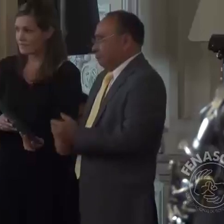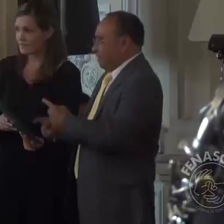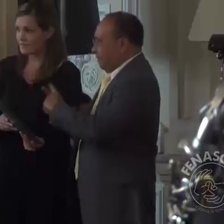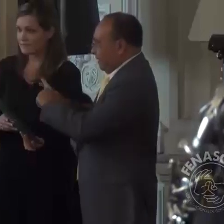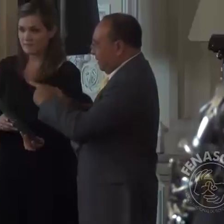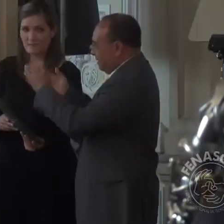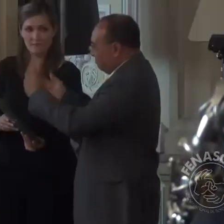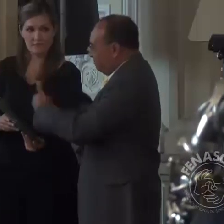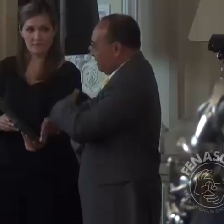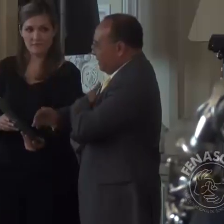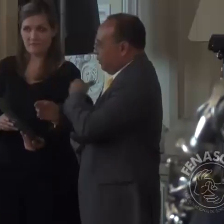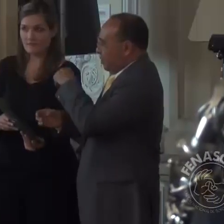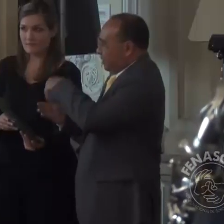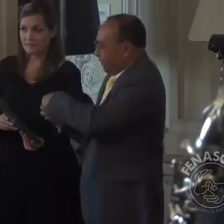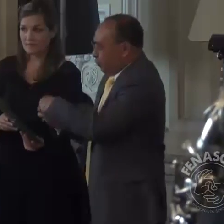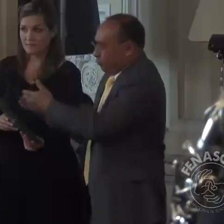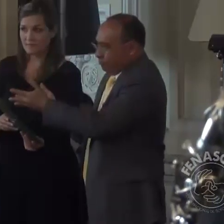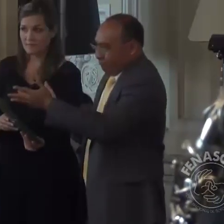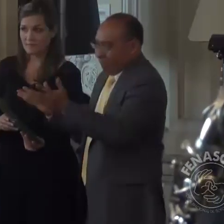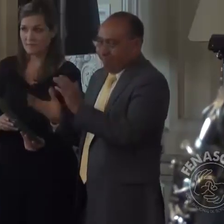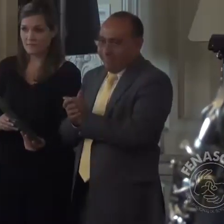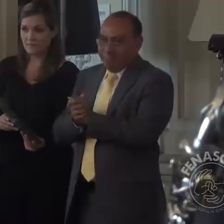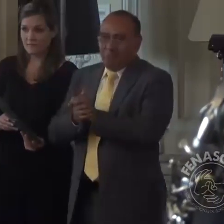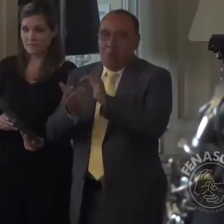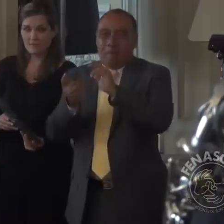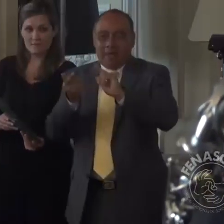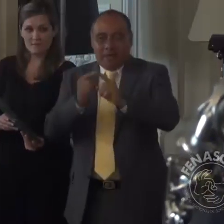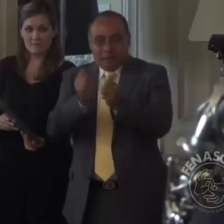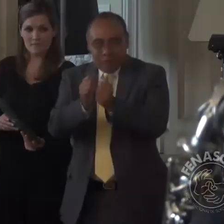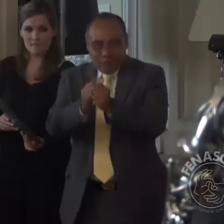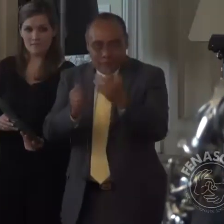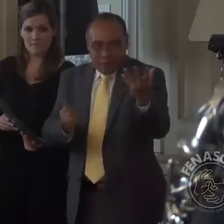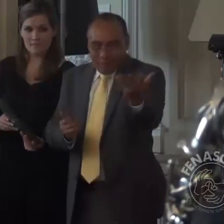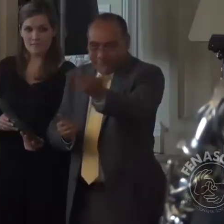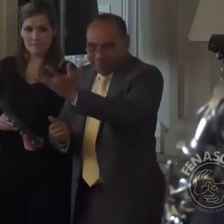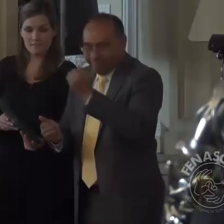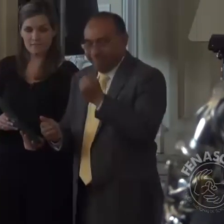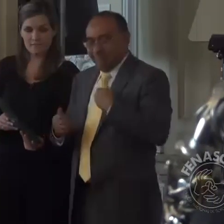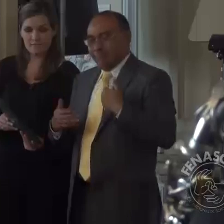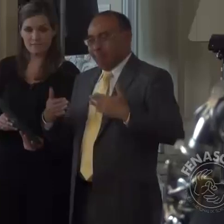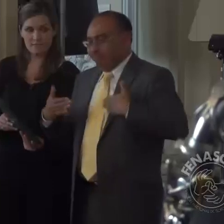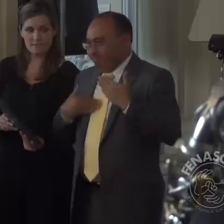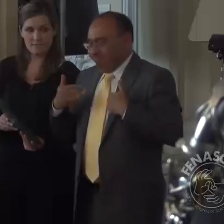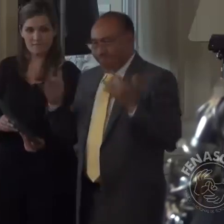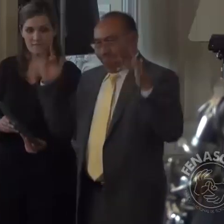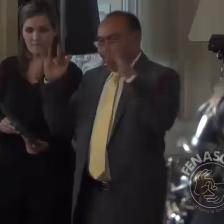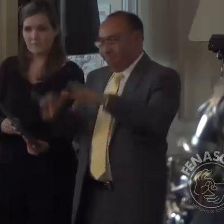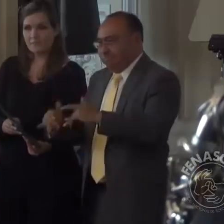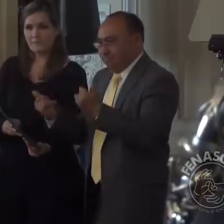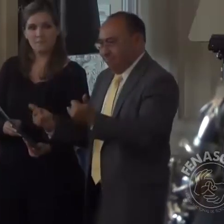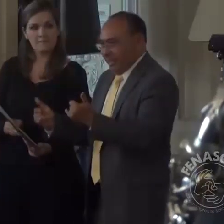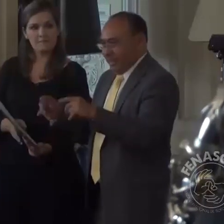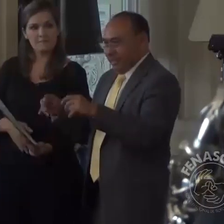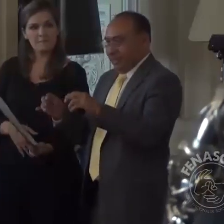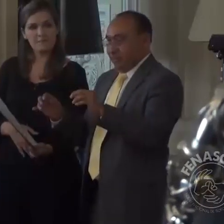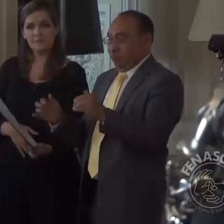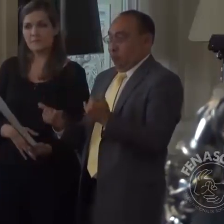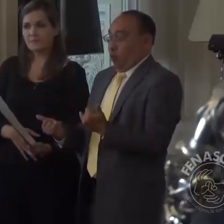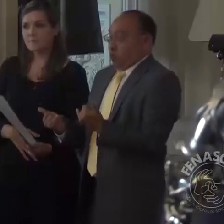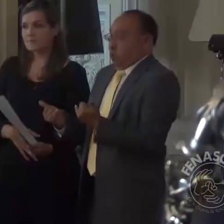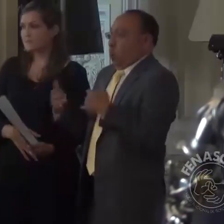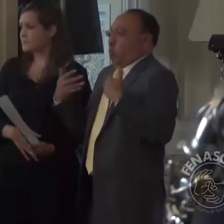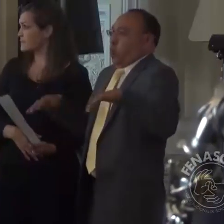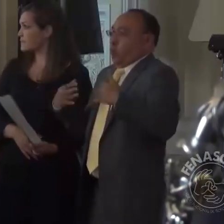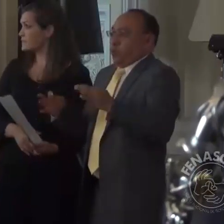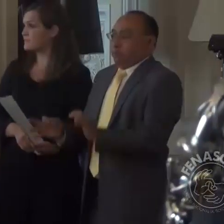representantes del del Congreso Nacional de la República, los diferentes compañeros de la mesa principal.